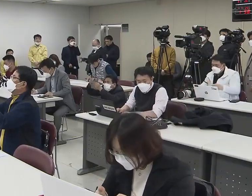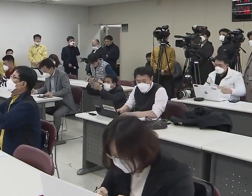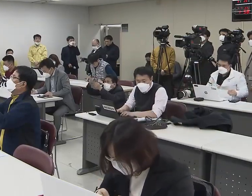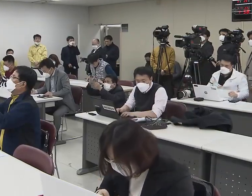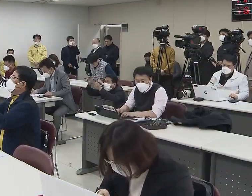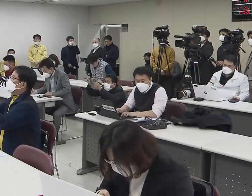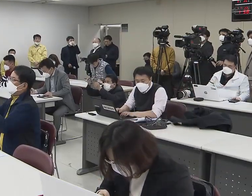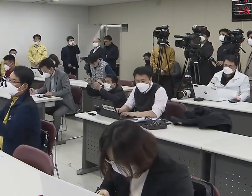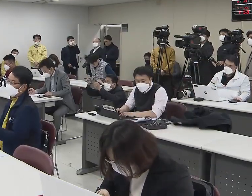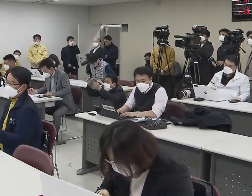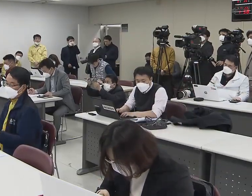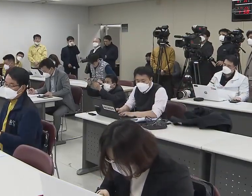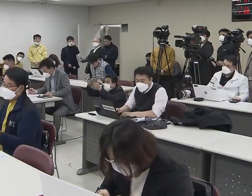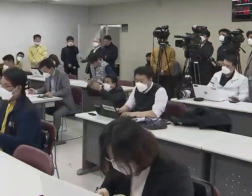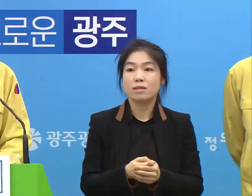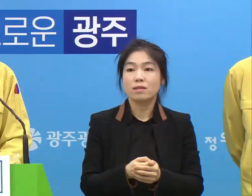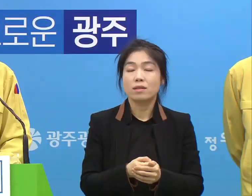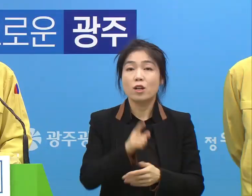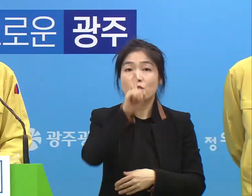추진할 방침이었습니다.